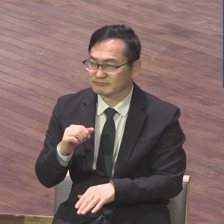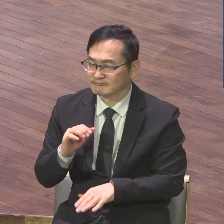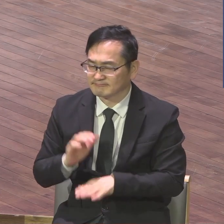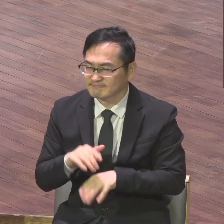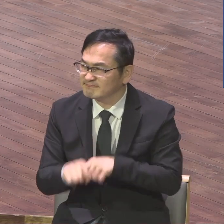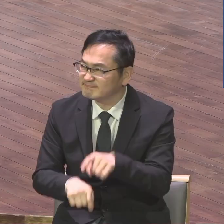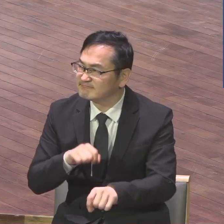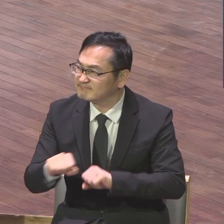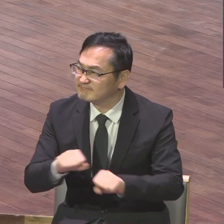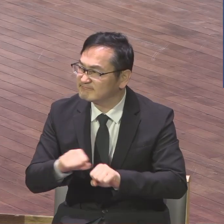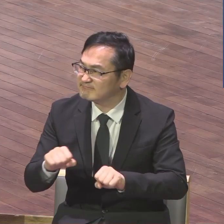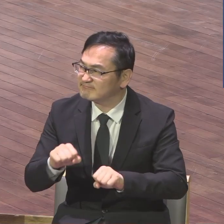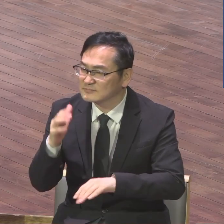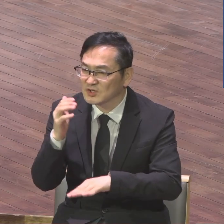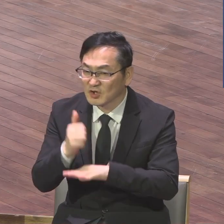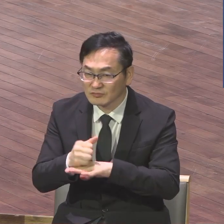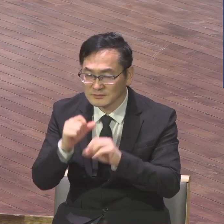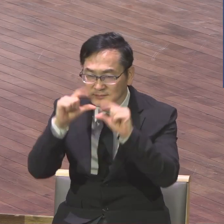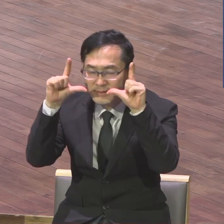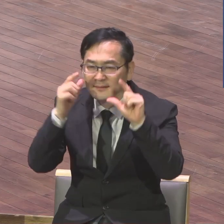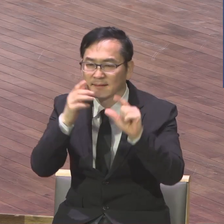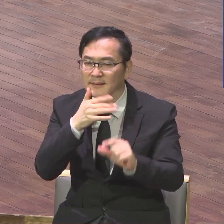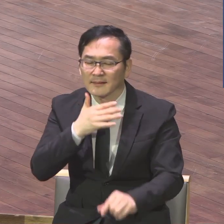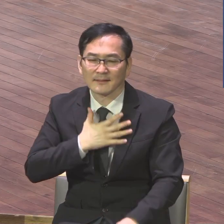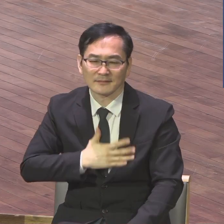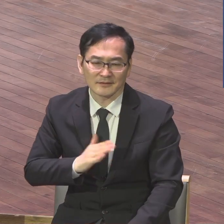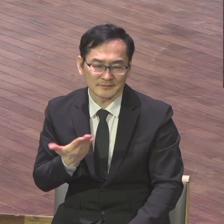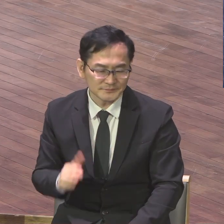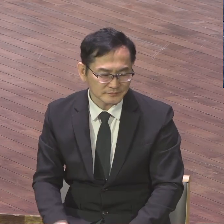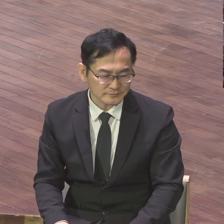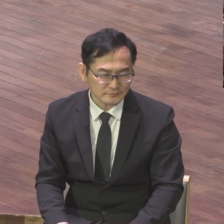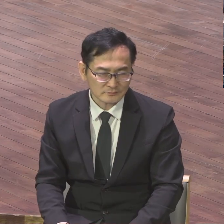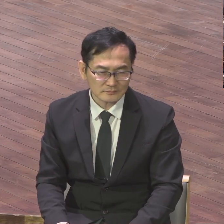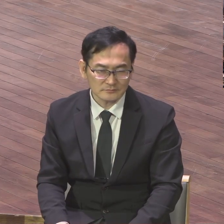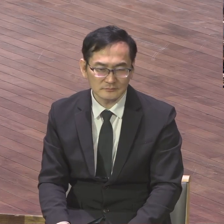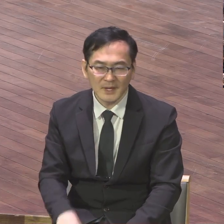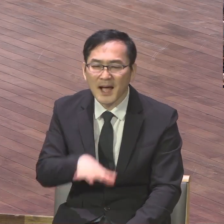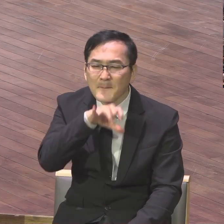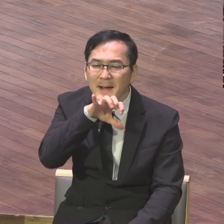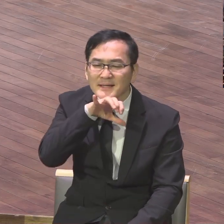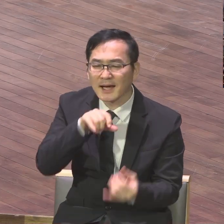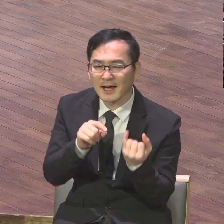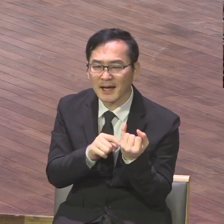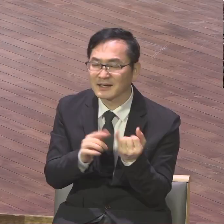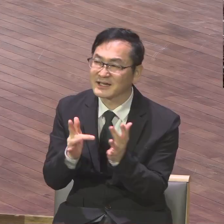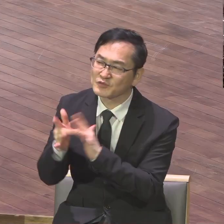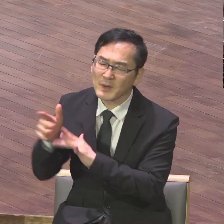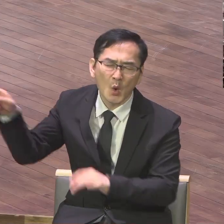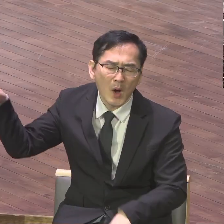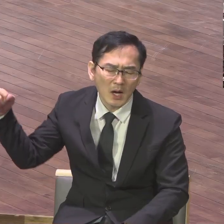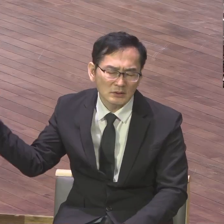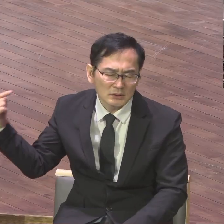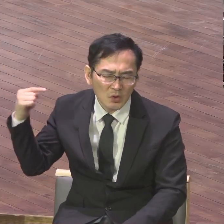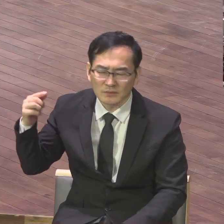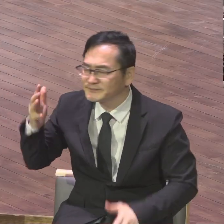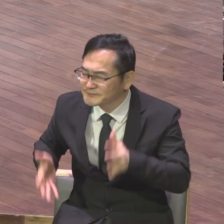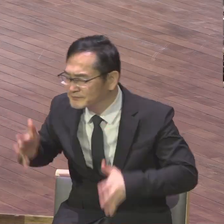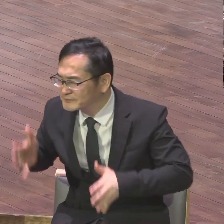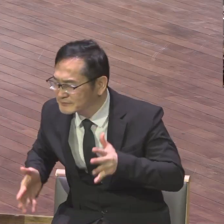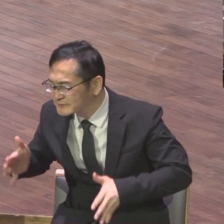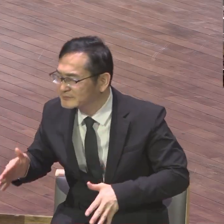있다. 20절 봅니다. 마르다가 예수께서 오신다는 말을 듣고 곧 나가